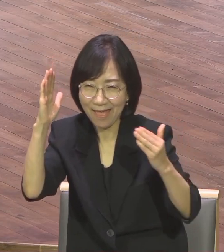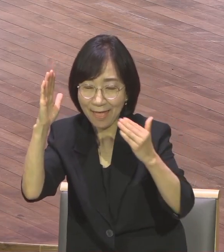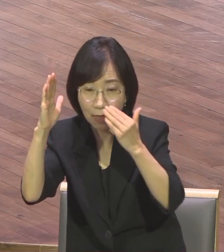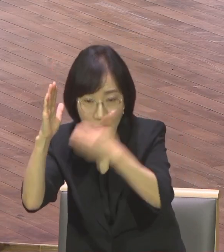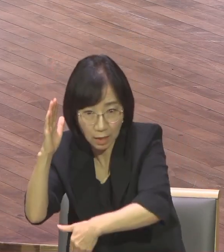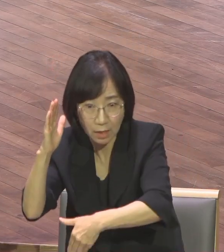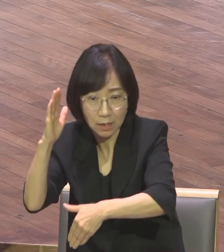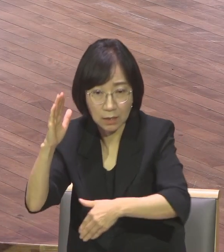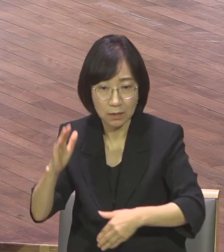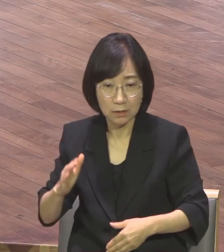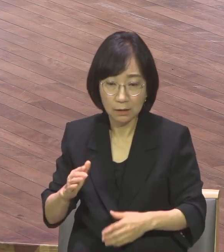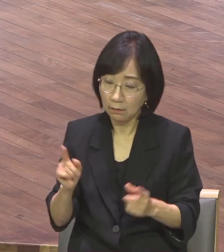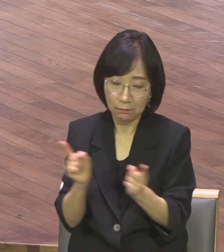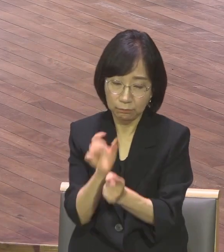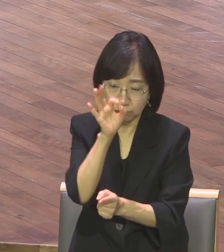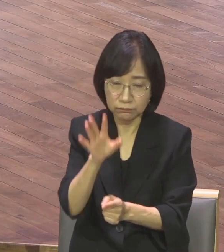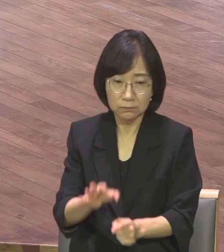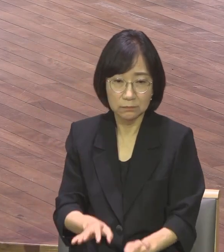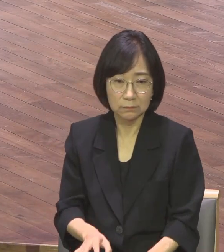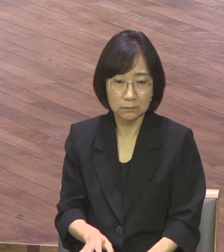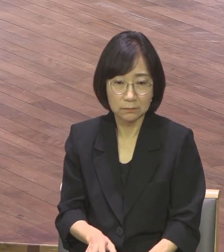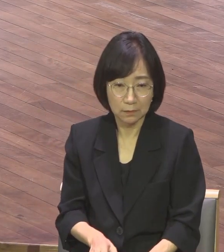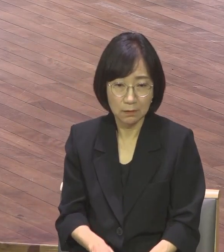저 선임도, 여기서 목사도,